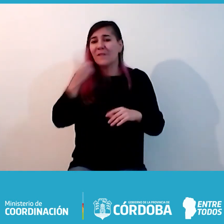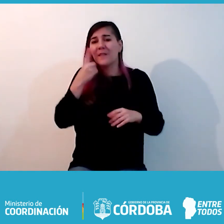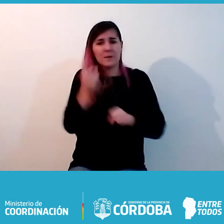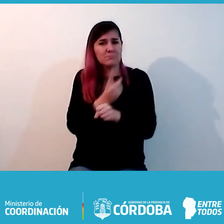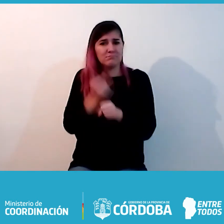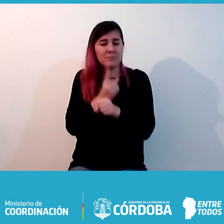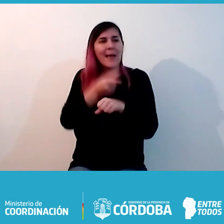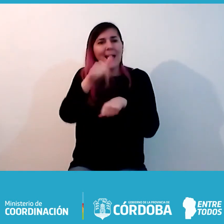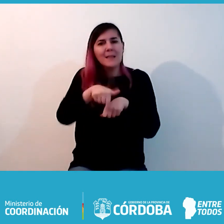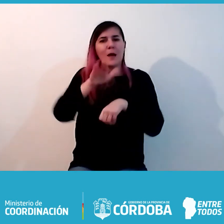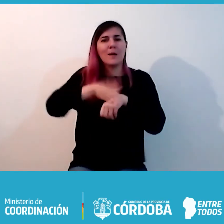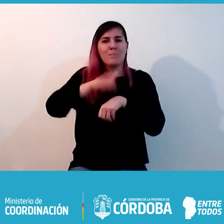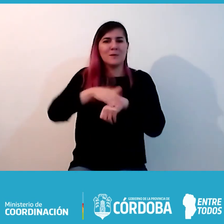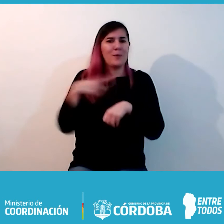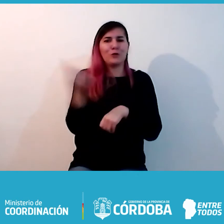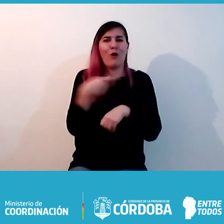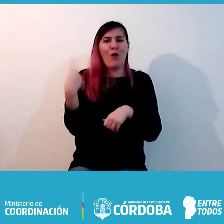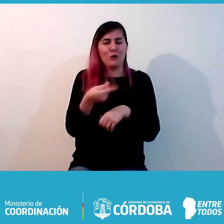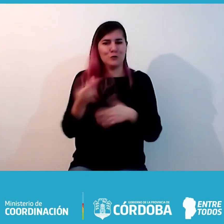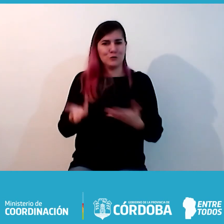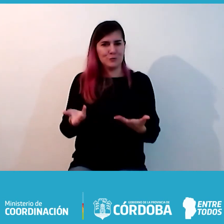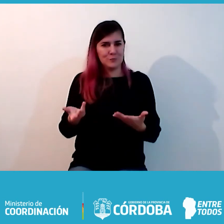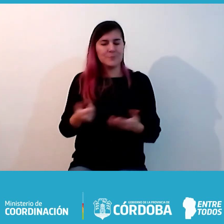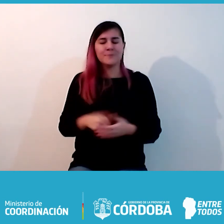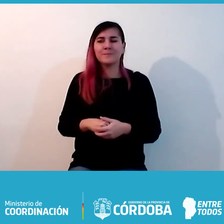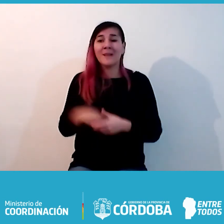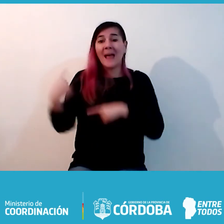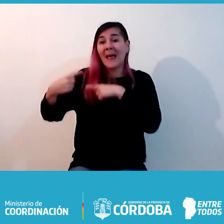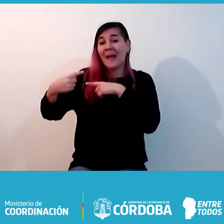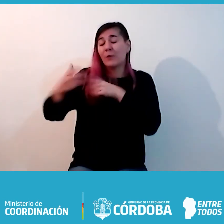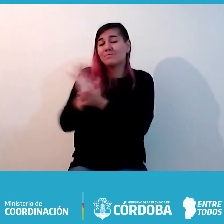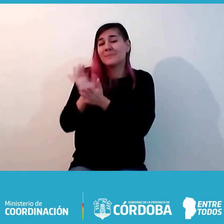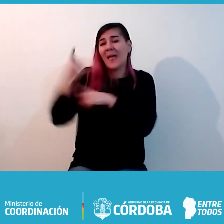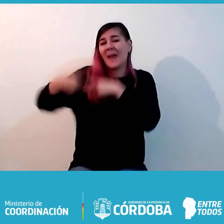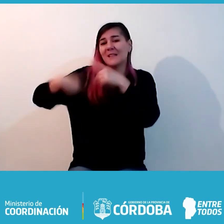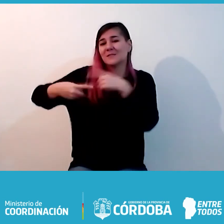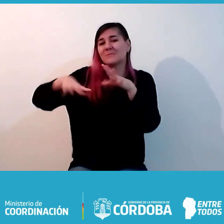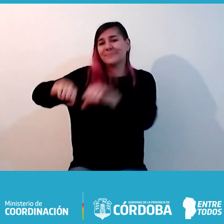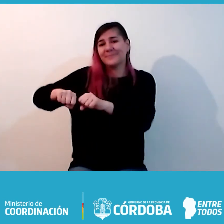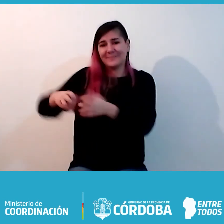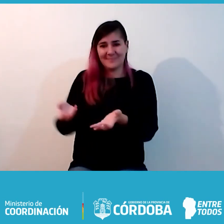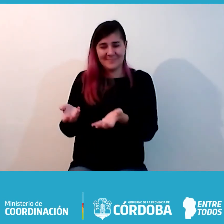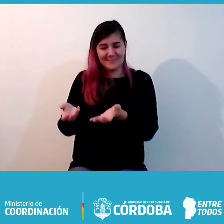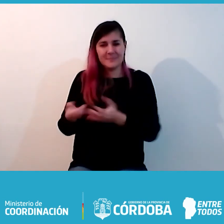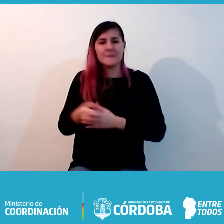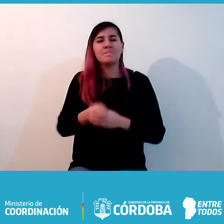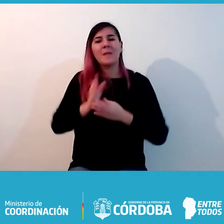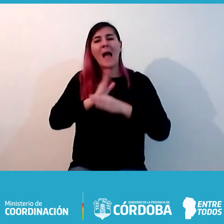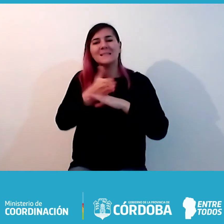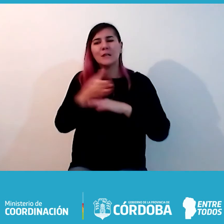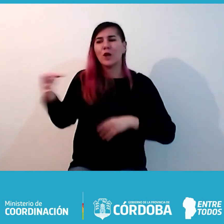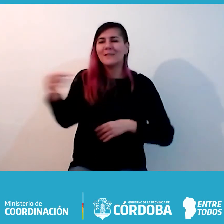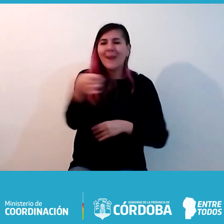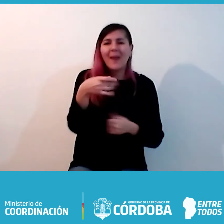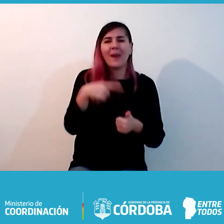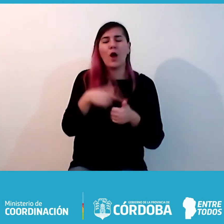todos y que atravesamos un gesto heredero de colonialismo. Se explaya en pretensiones que sostiene tales como el acceso al tren,